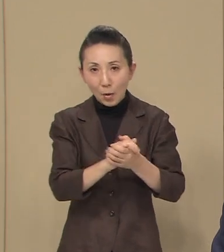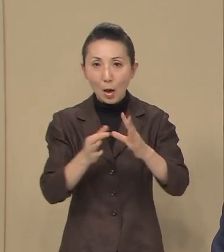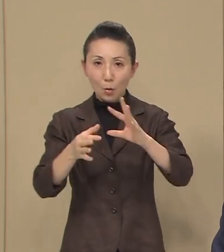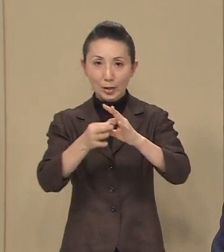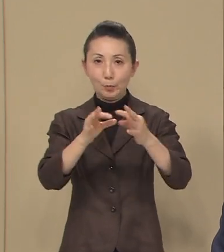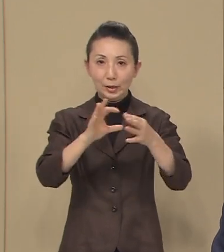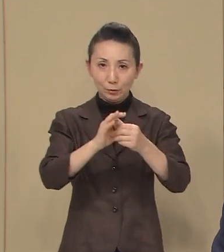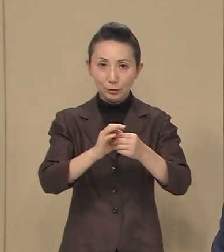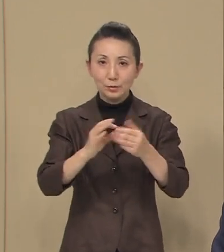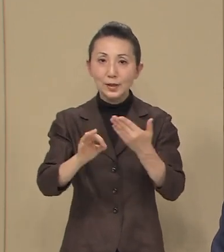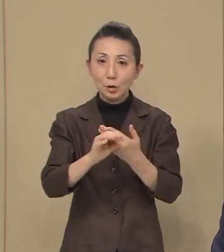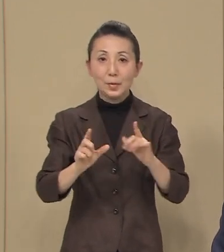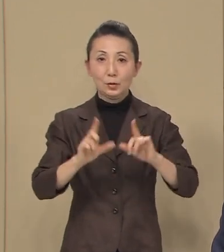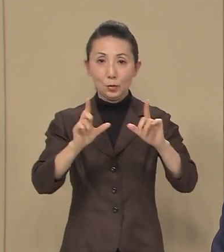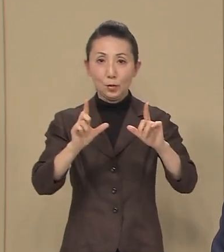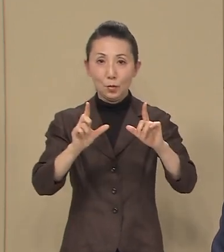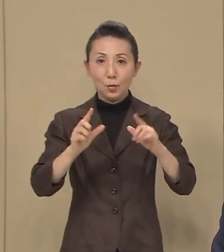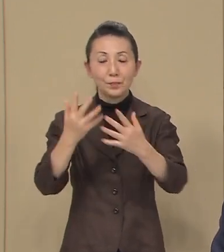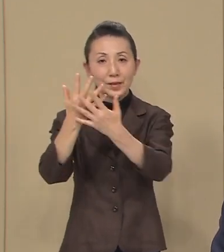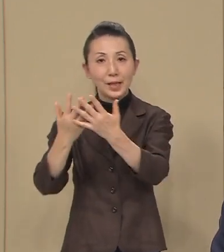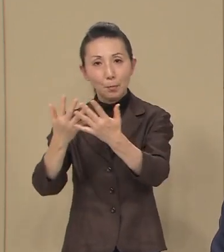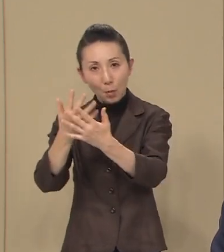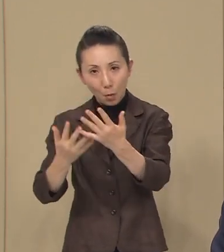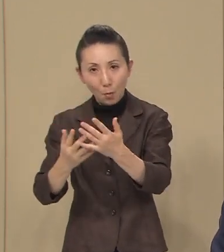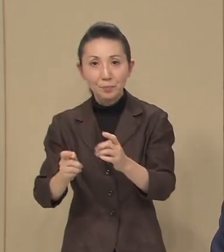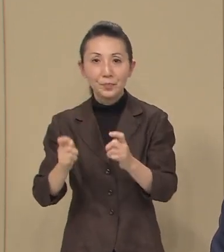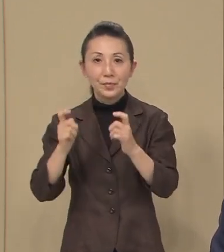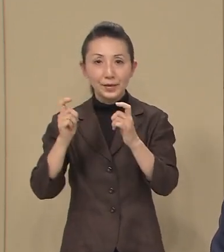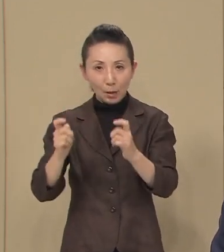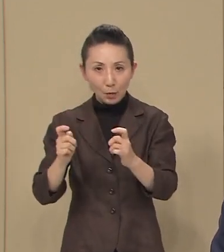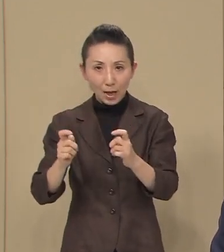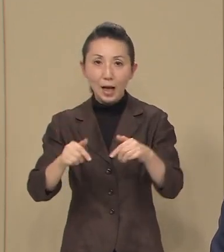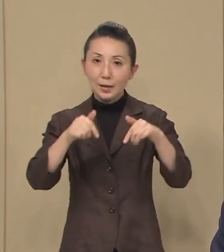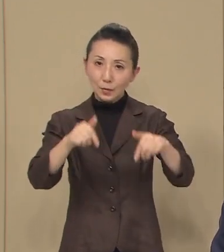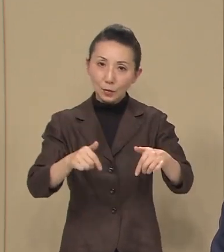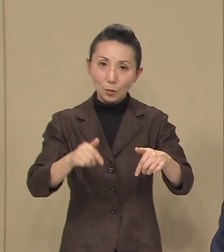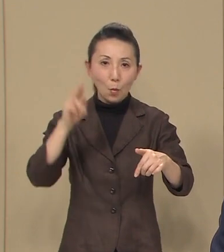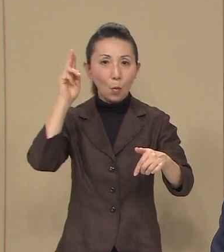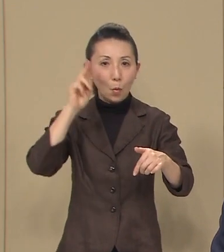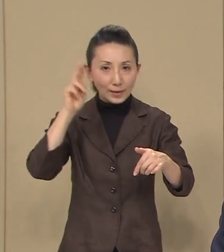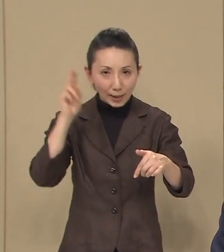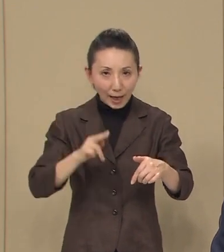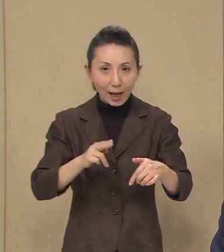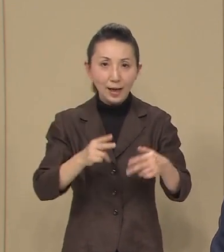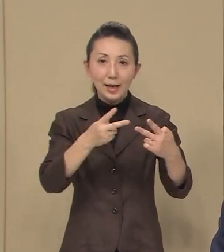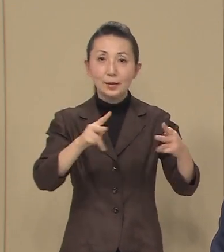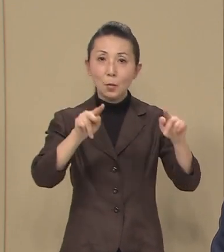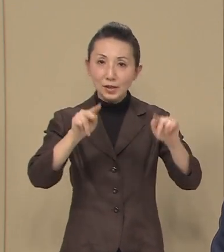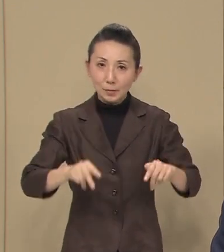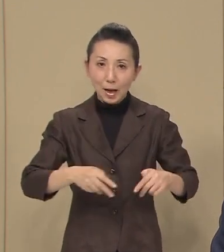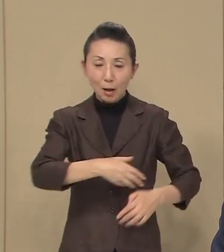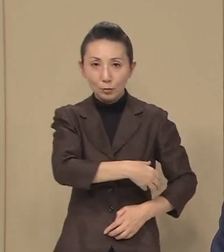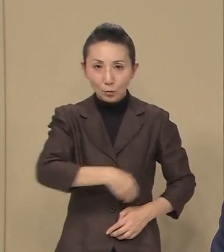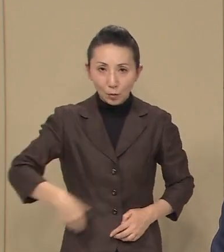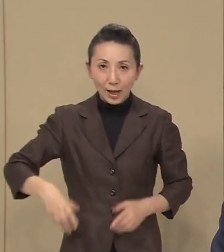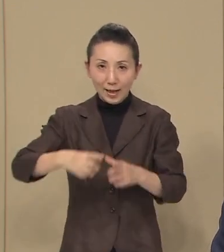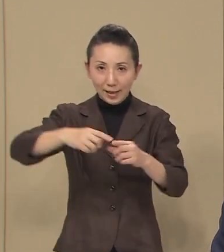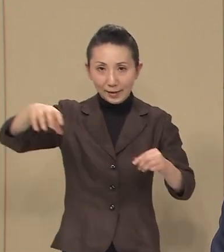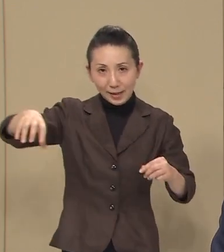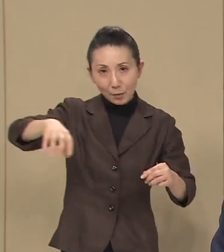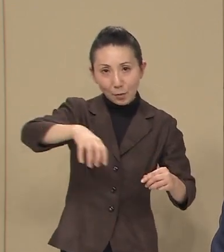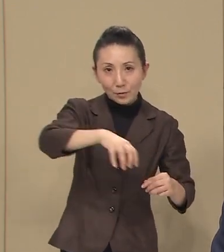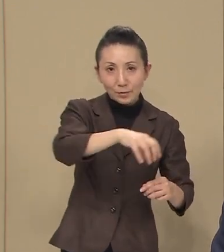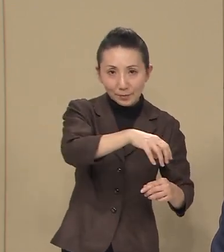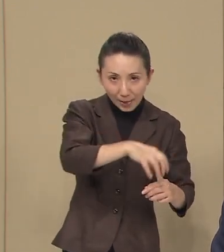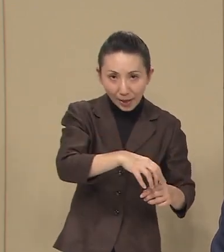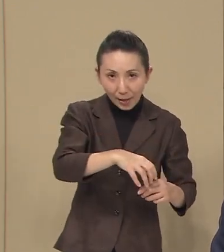北札幌仙台そして名古屋京都大阪広島福岡こういった全国の都で平和オリンピック